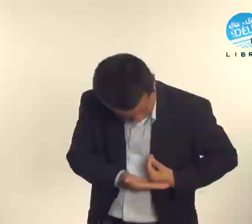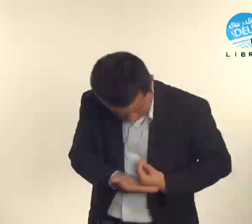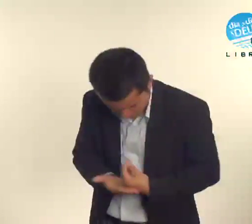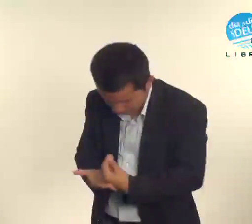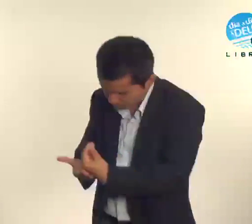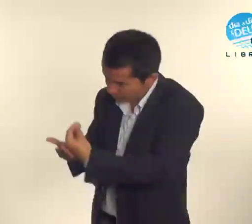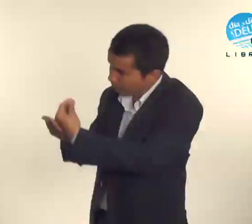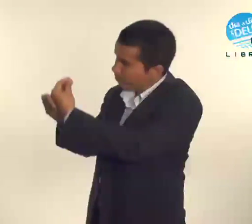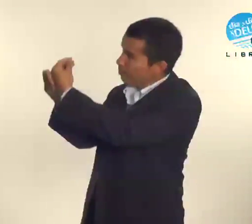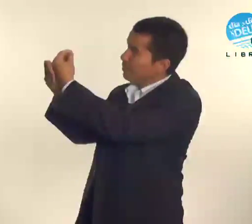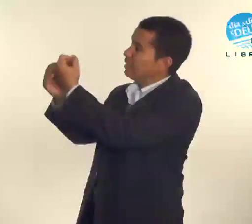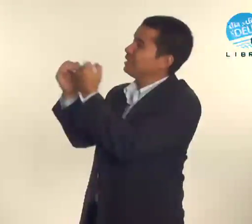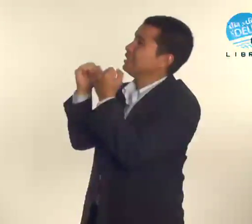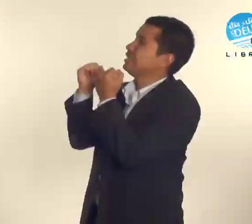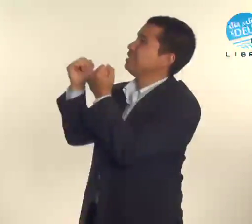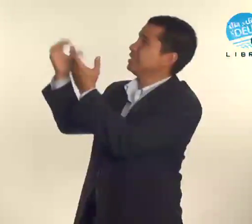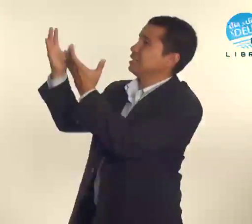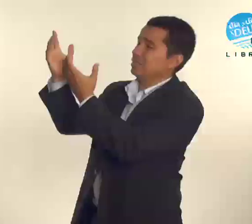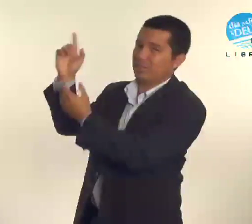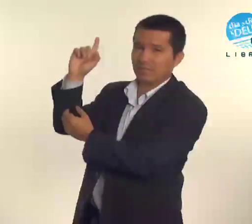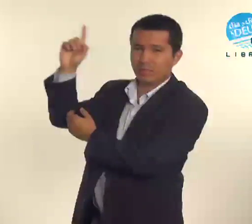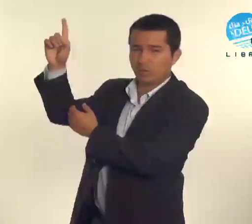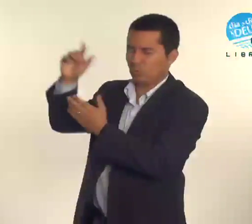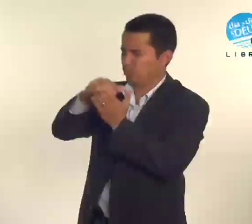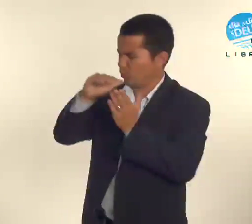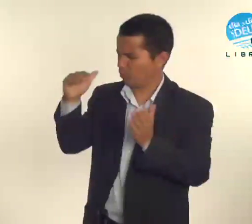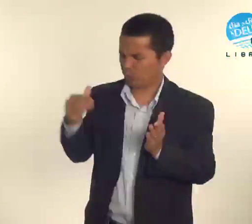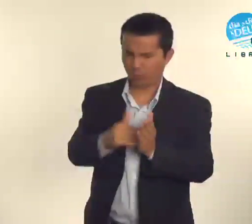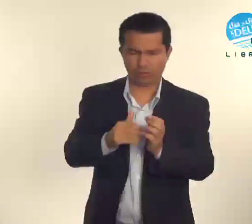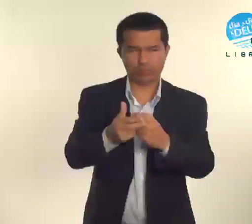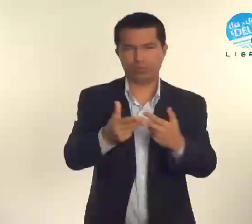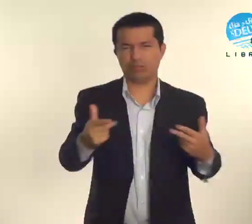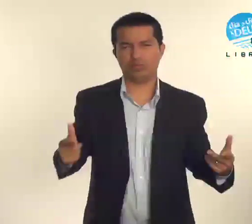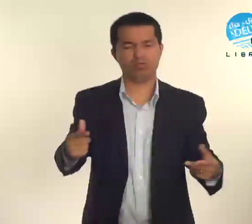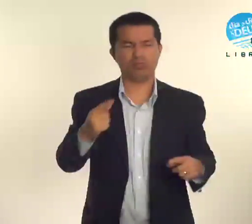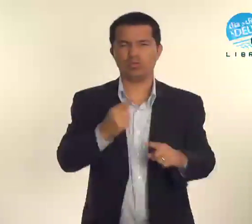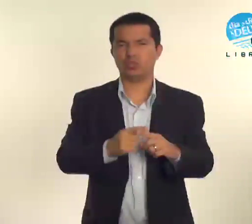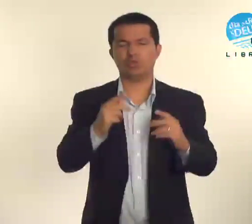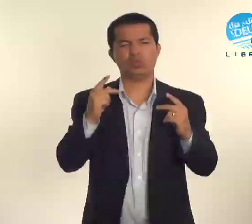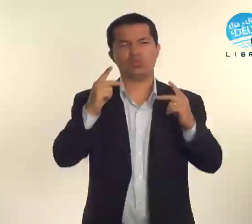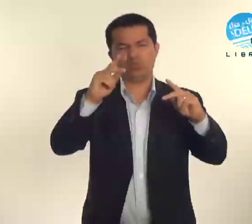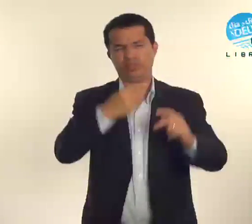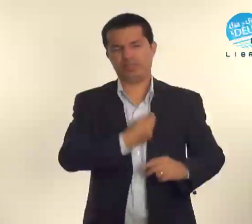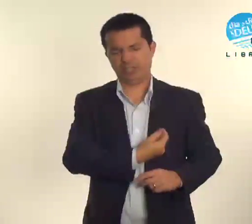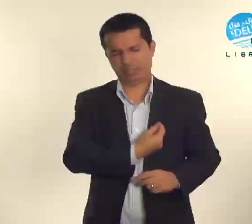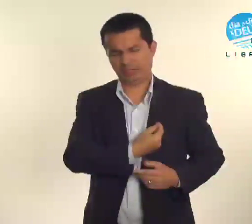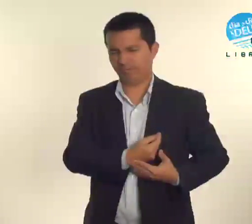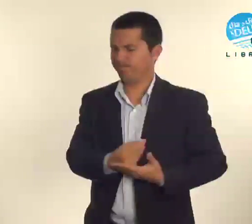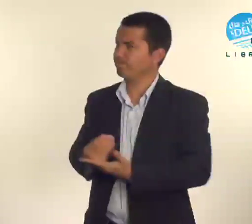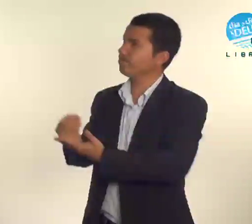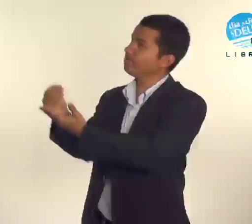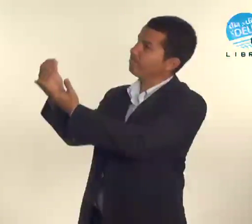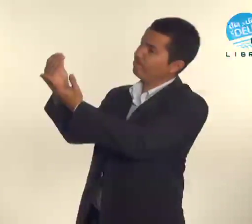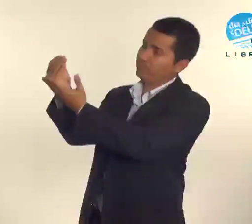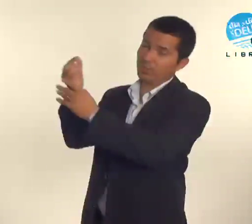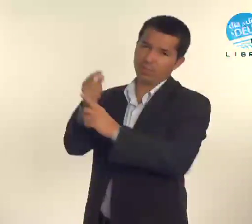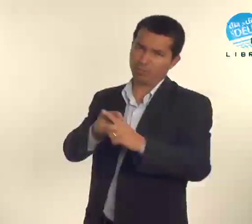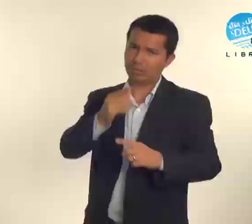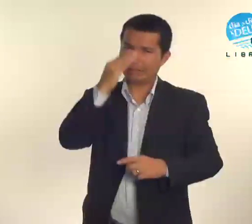É quando eu descanso a minha vida nas mãos do Todo-Poderoso. Senhor, se eu